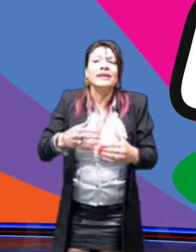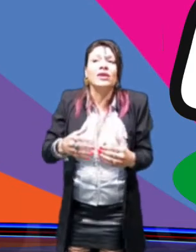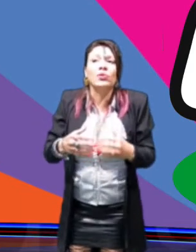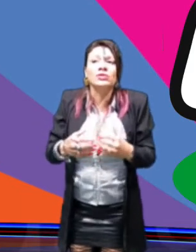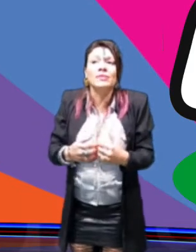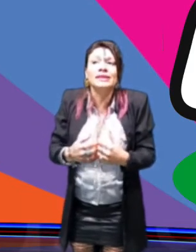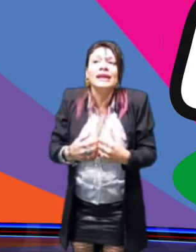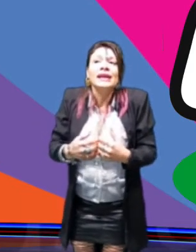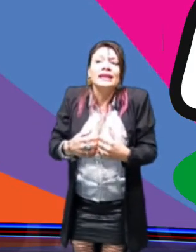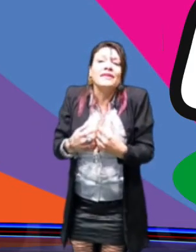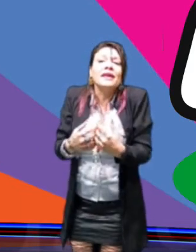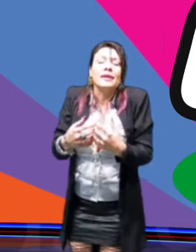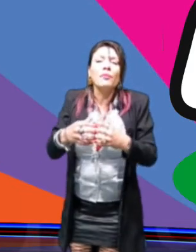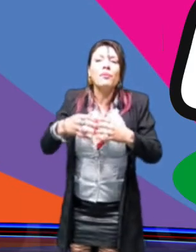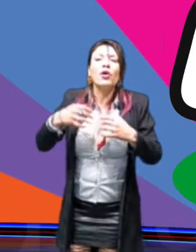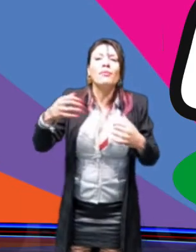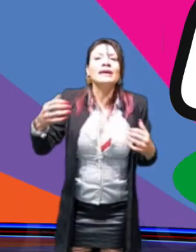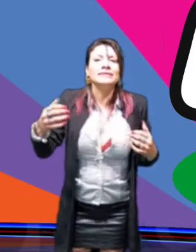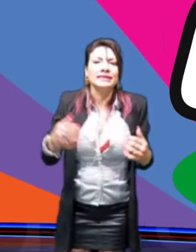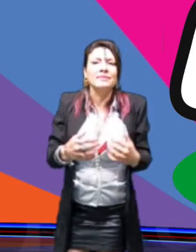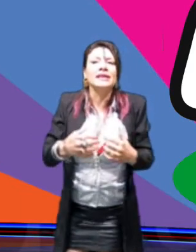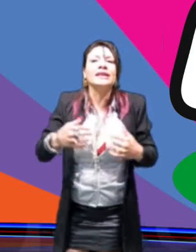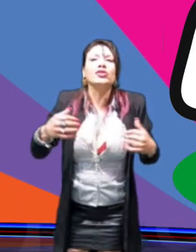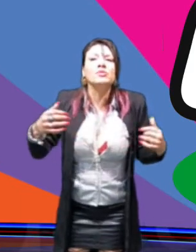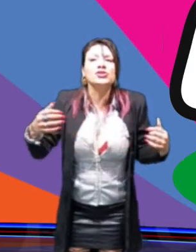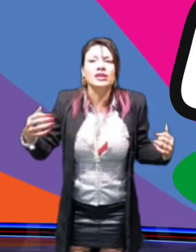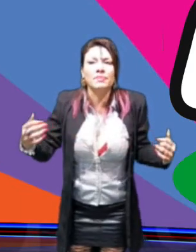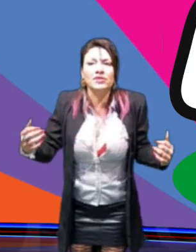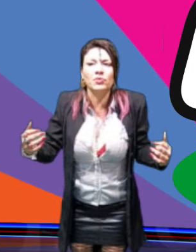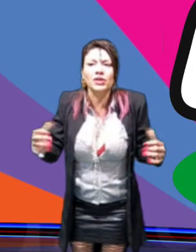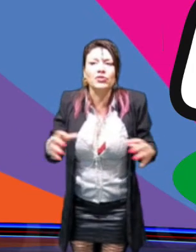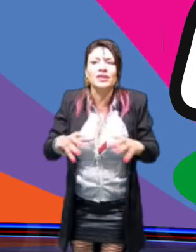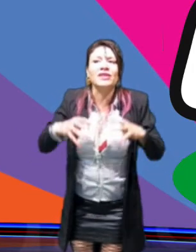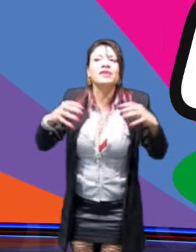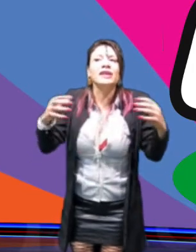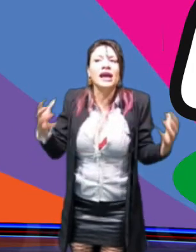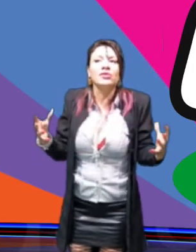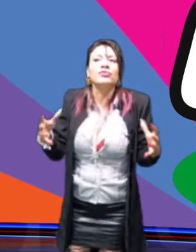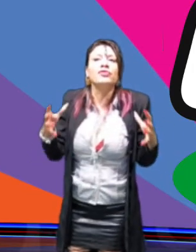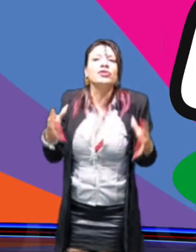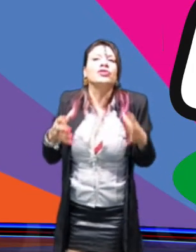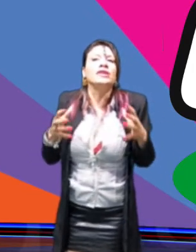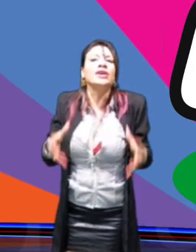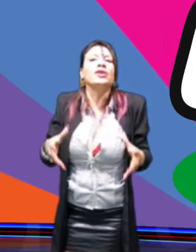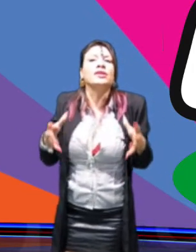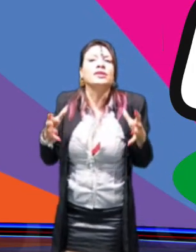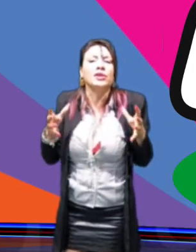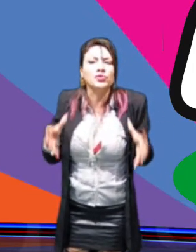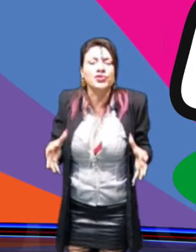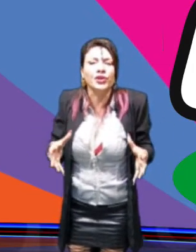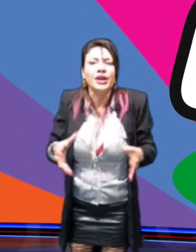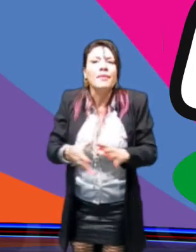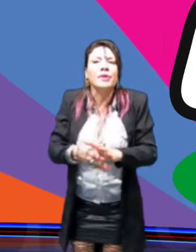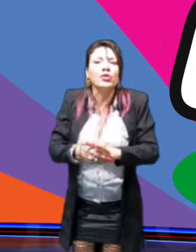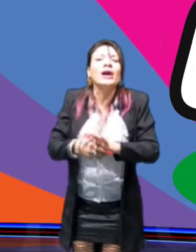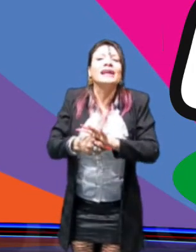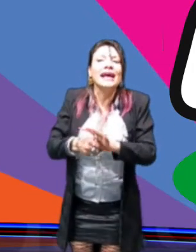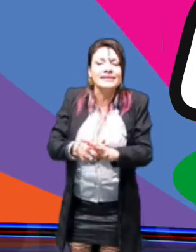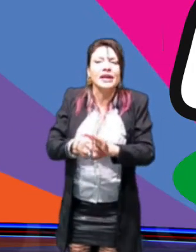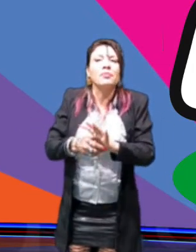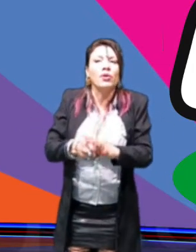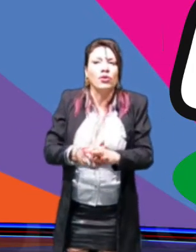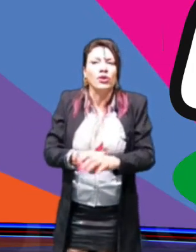Estado justamente le dé un poco más de 1.500 millones de pesos, porque esto es hasta fin de año, es un fondo solidario de redistribución, pero no